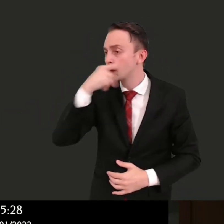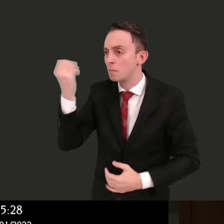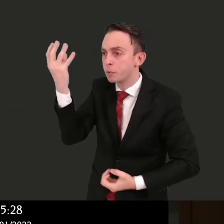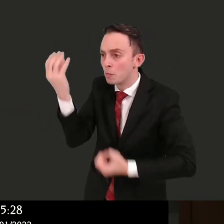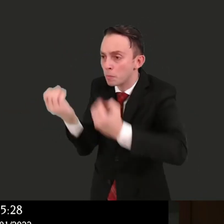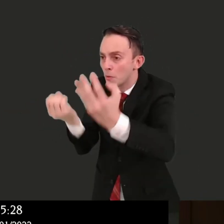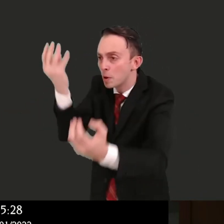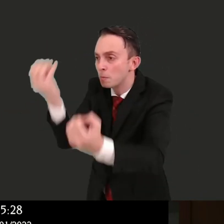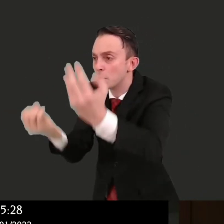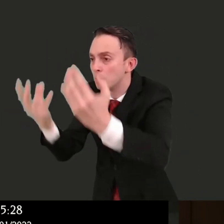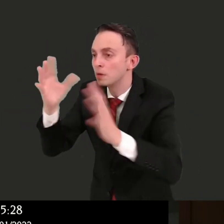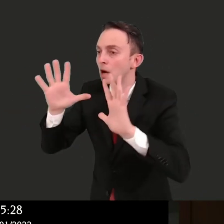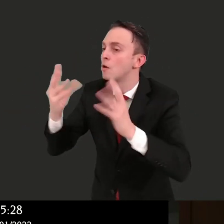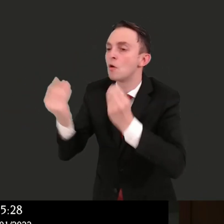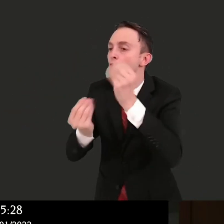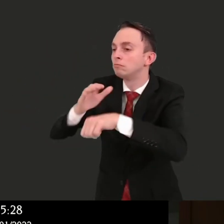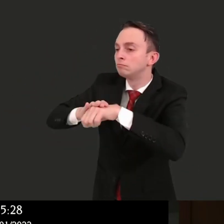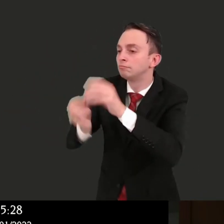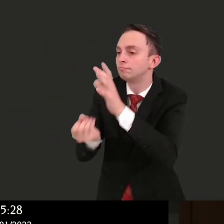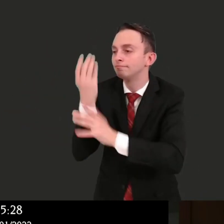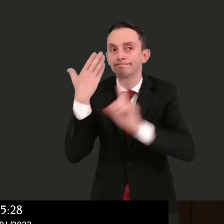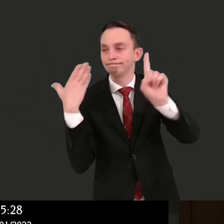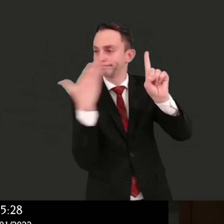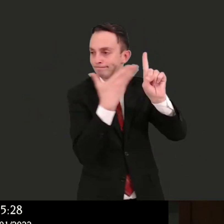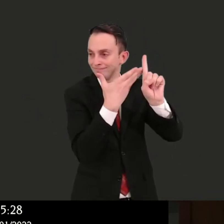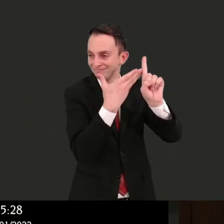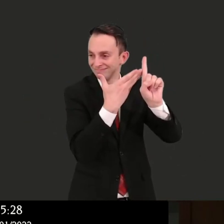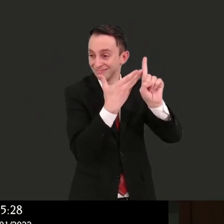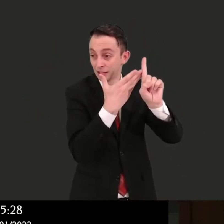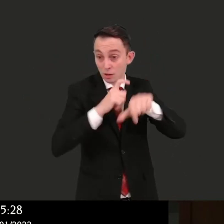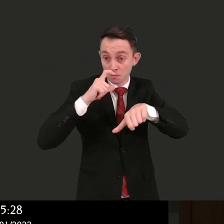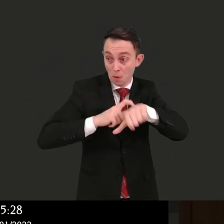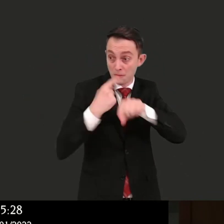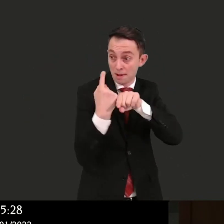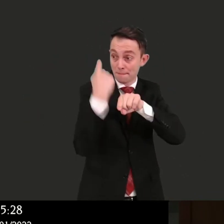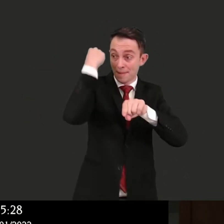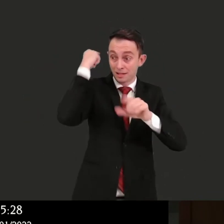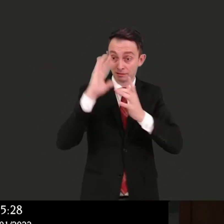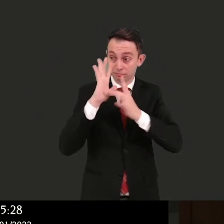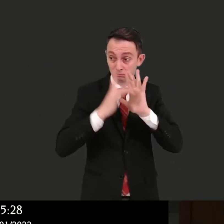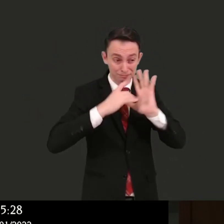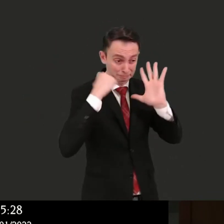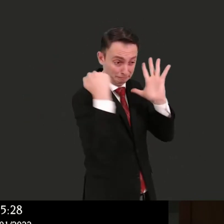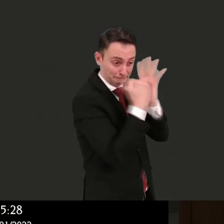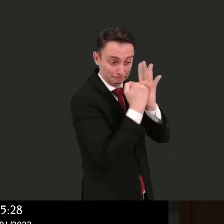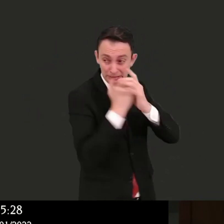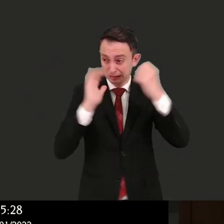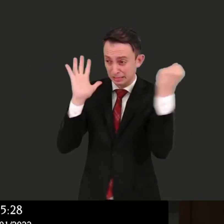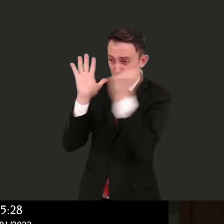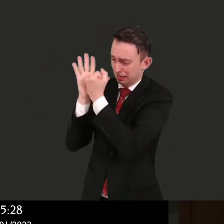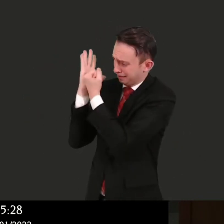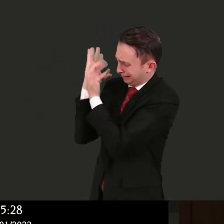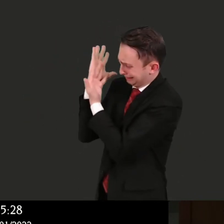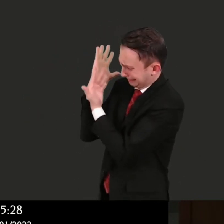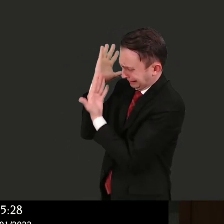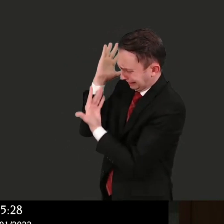feito a paz, pelo sangue da sua cruz, por meio dele reconciliasse consigo mesmo todas